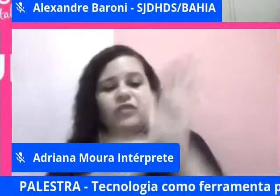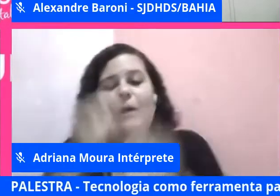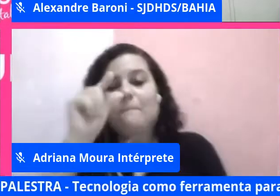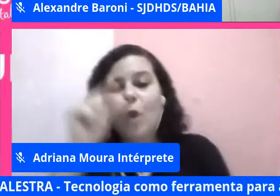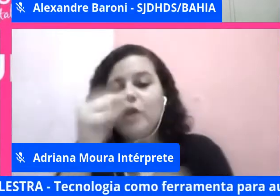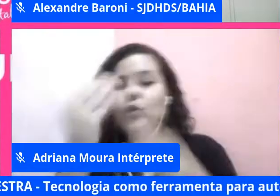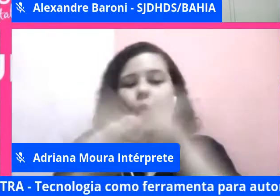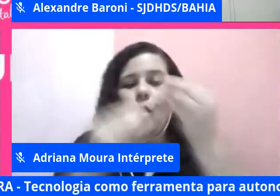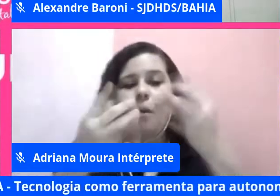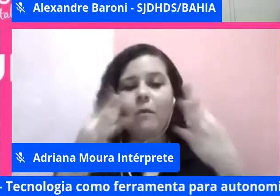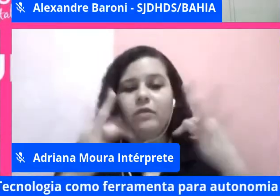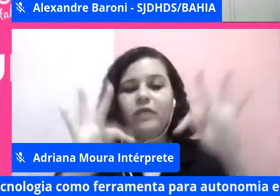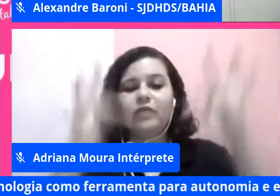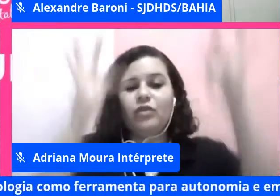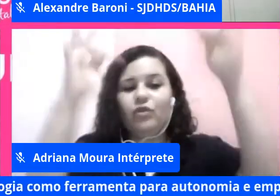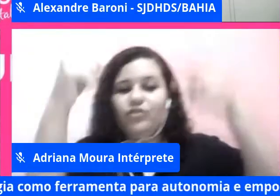tecnologias